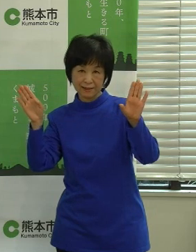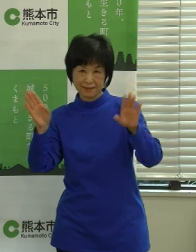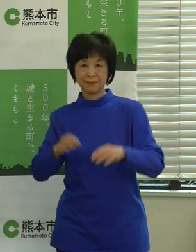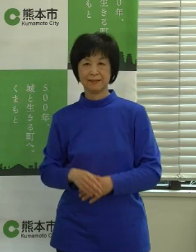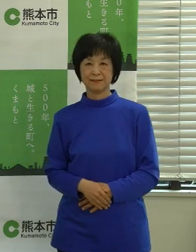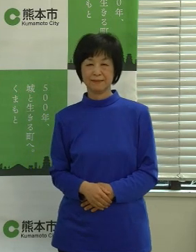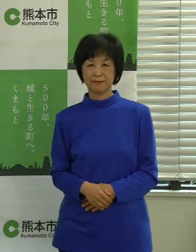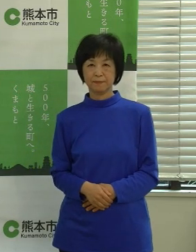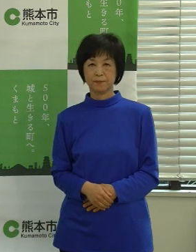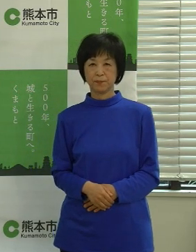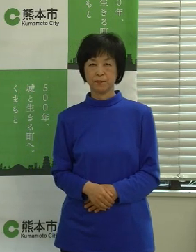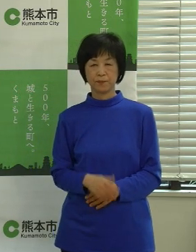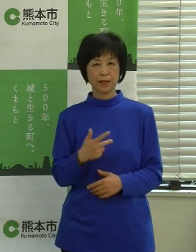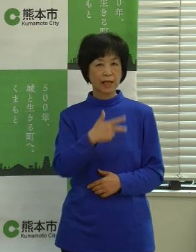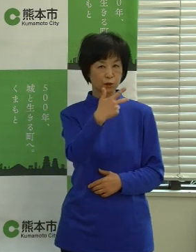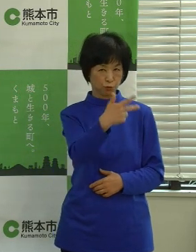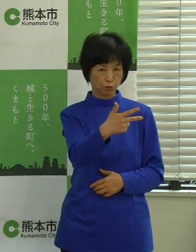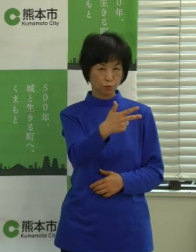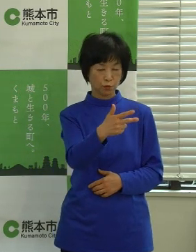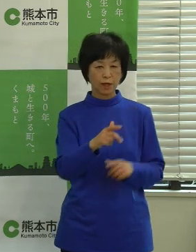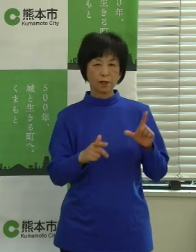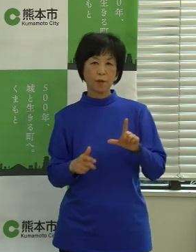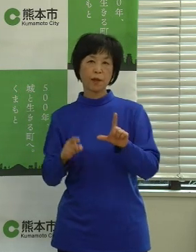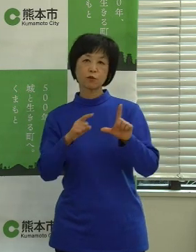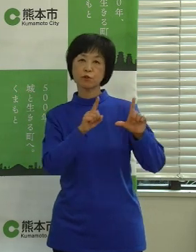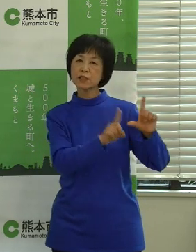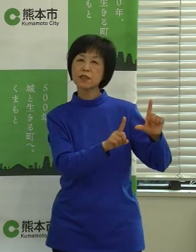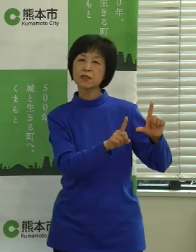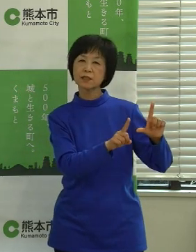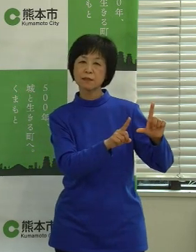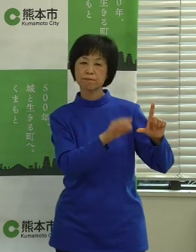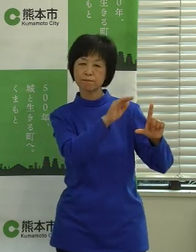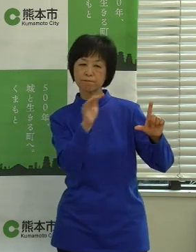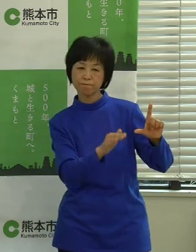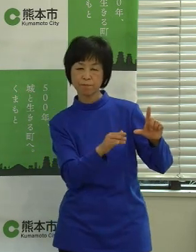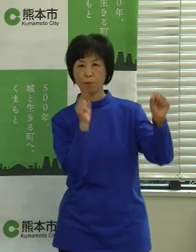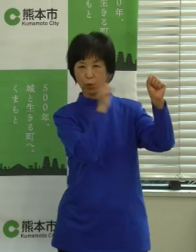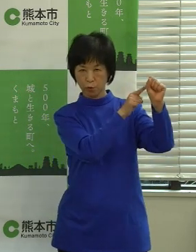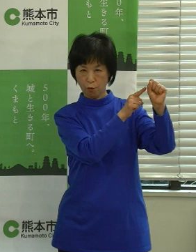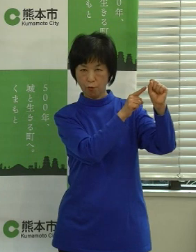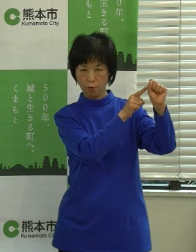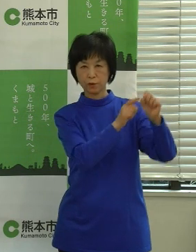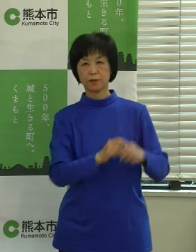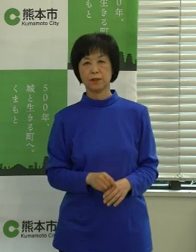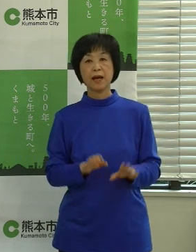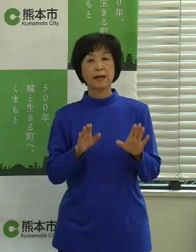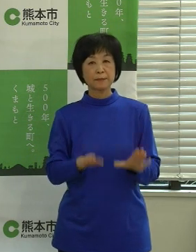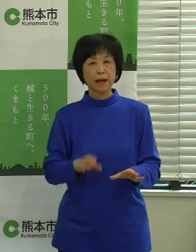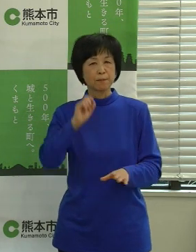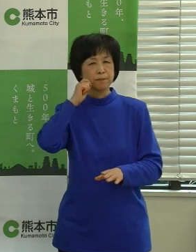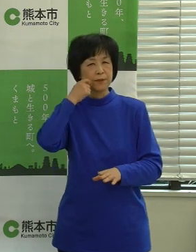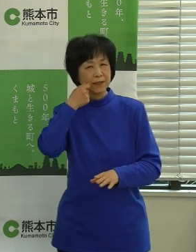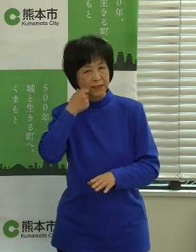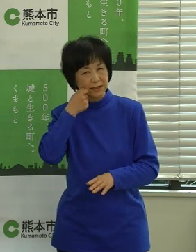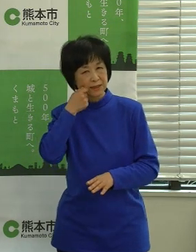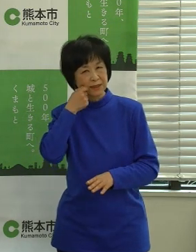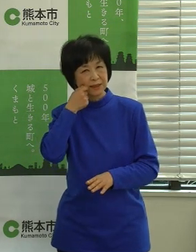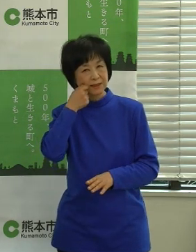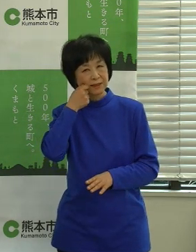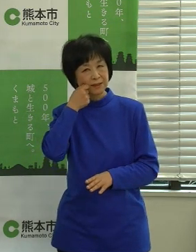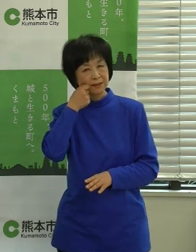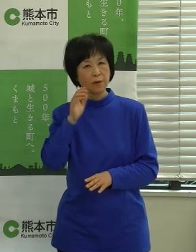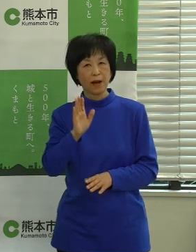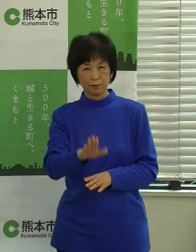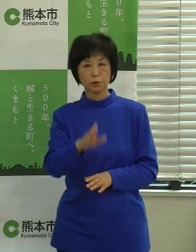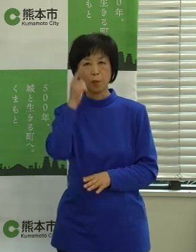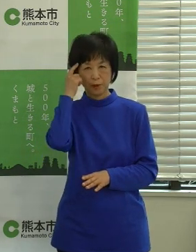ますが、一方でその来週レベル1への引き下げを目標としている中で、まあ、非常に難しい舵取りというか、そういった部分もあると思います